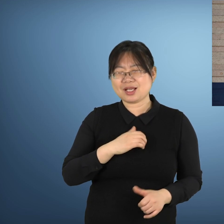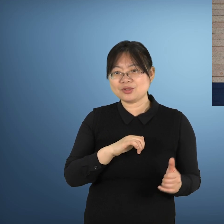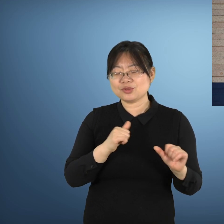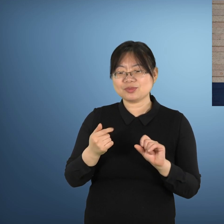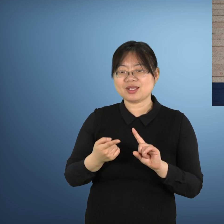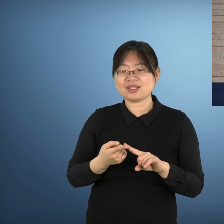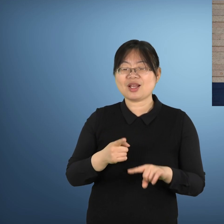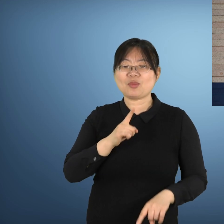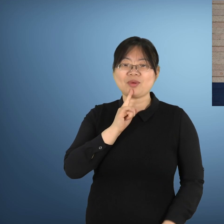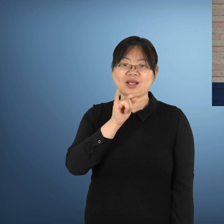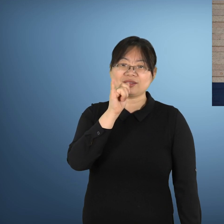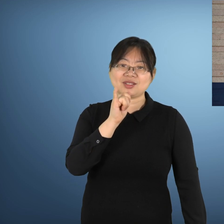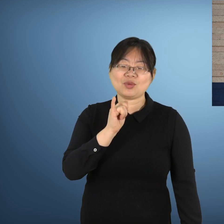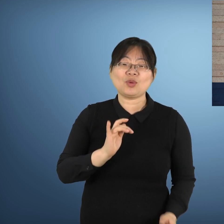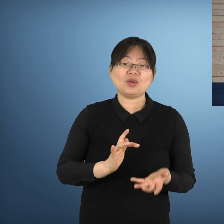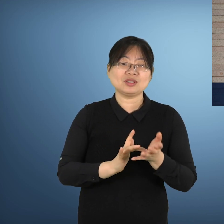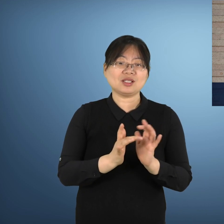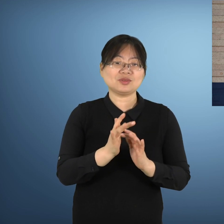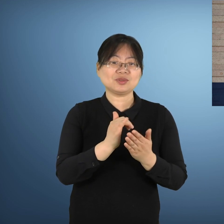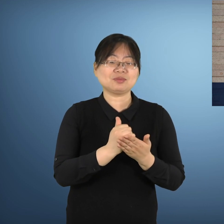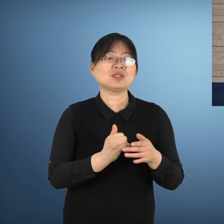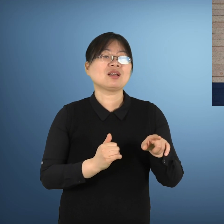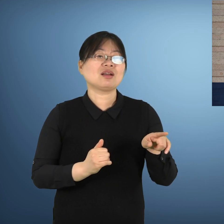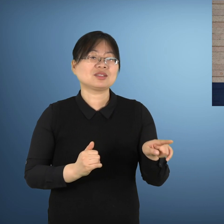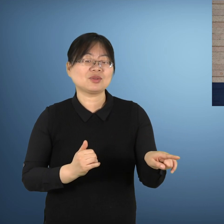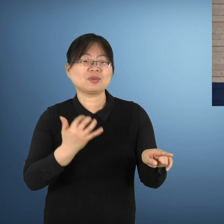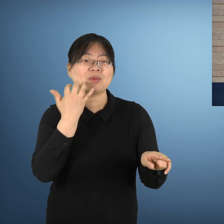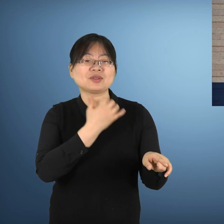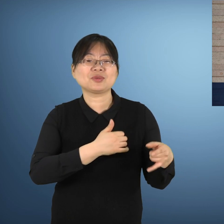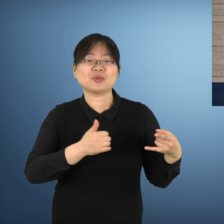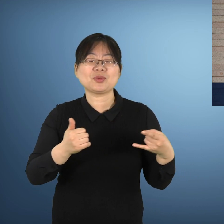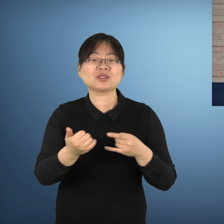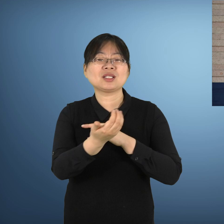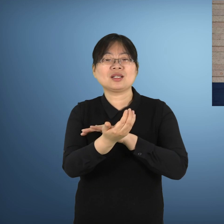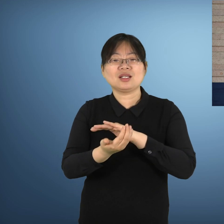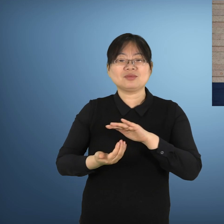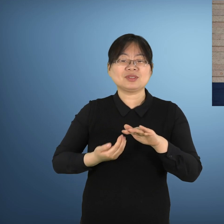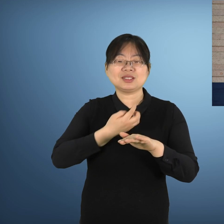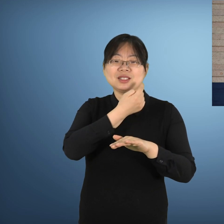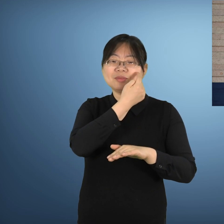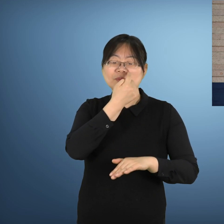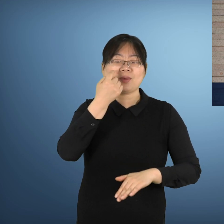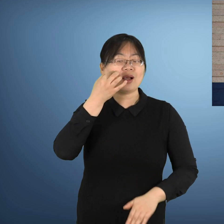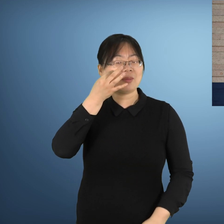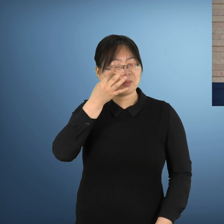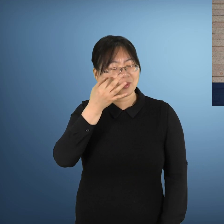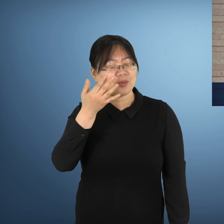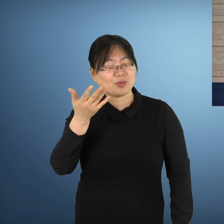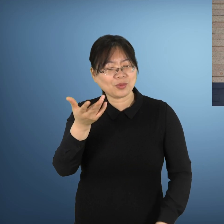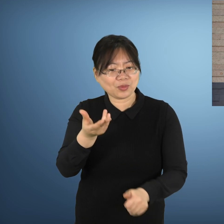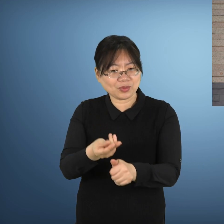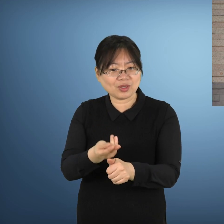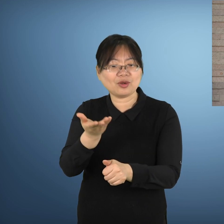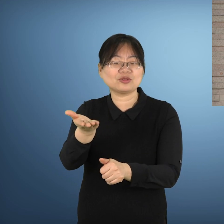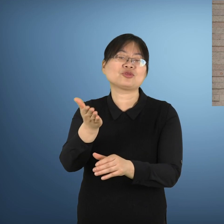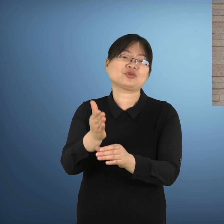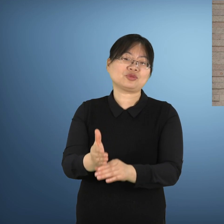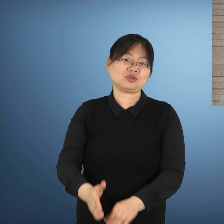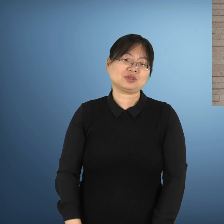거예요. 예수님이 그것을 베드로에게 지금 암시시키고 있는 겁니다. 자,